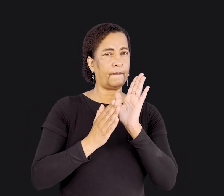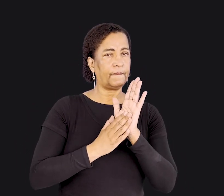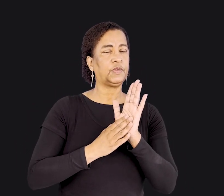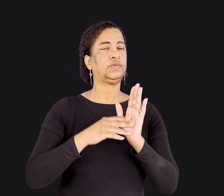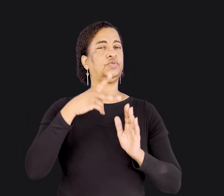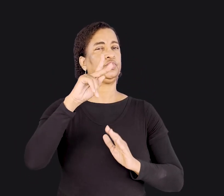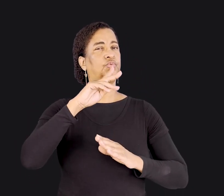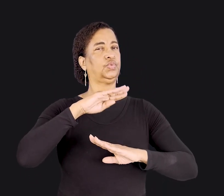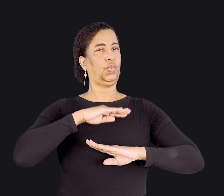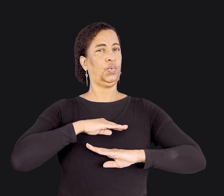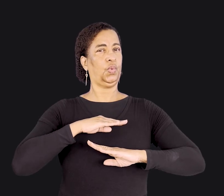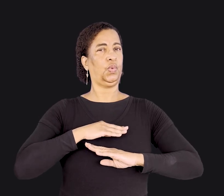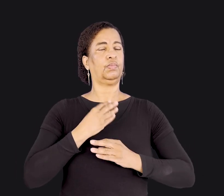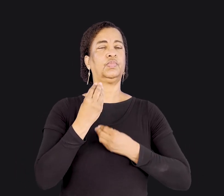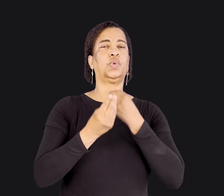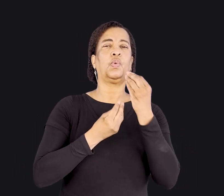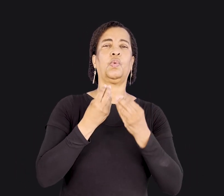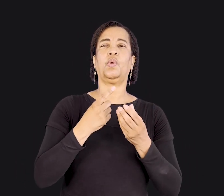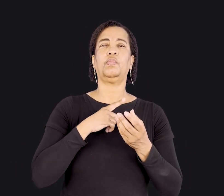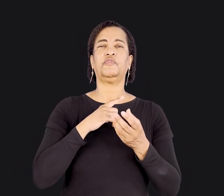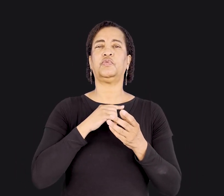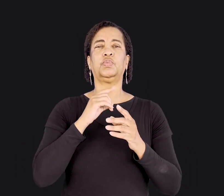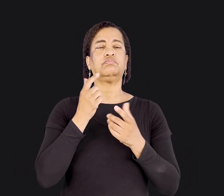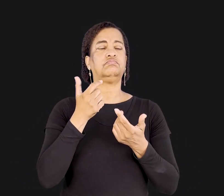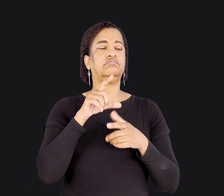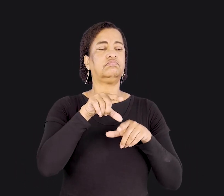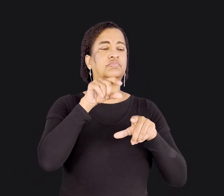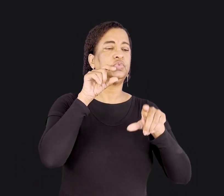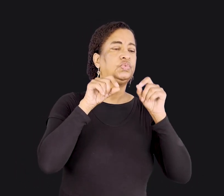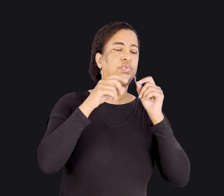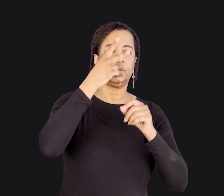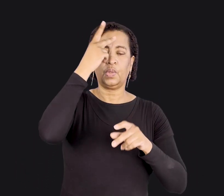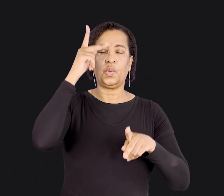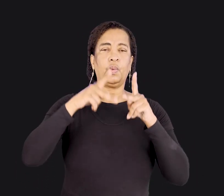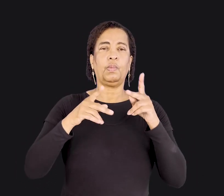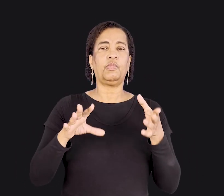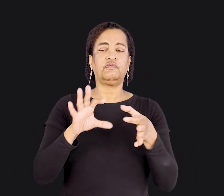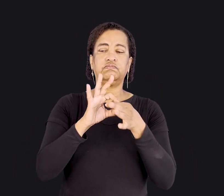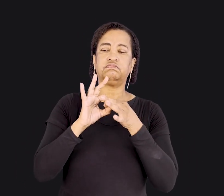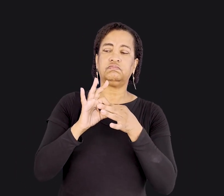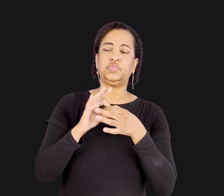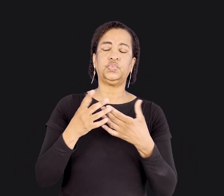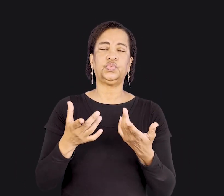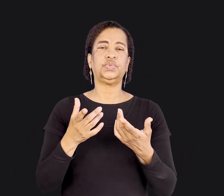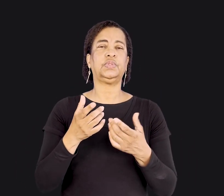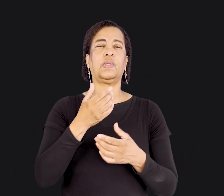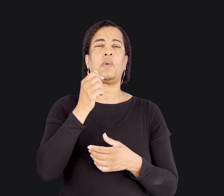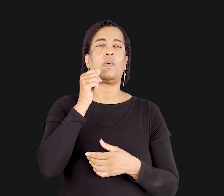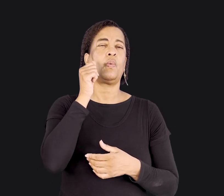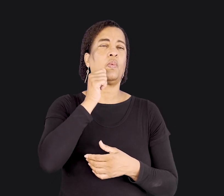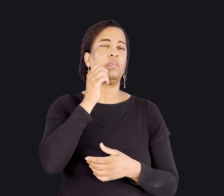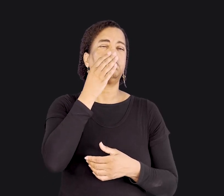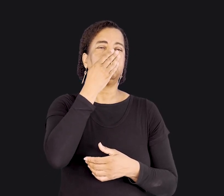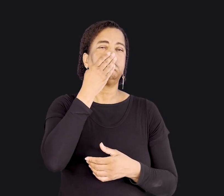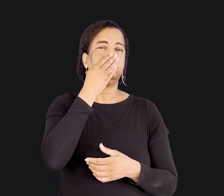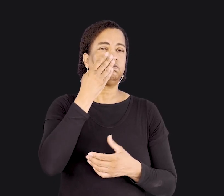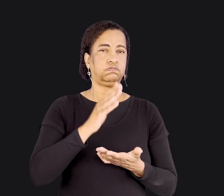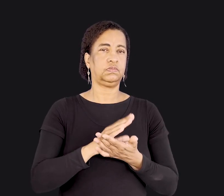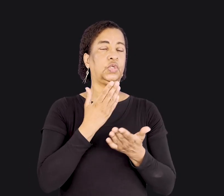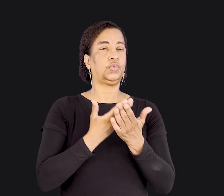seu corpo. Como tomarei os membros de Cristo e os unirei a uma prostituta? Os estudiosos acreditam que os